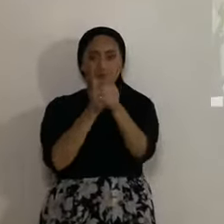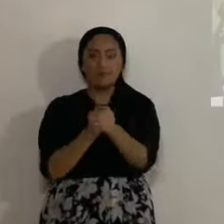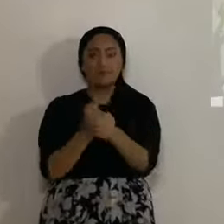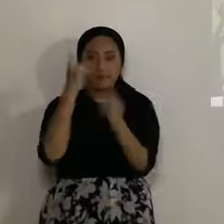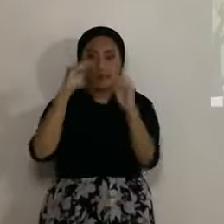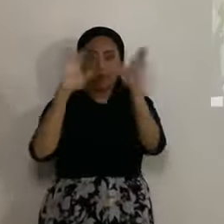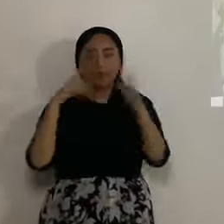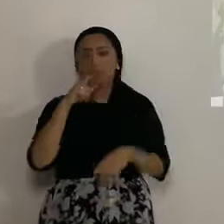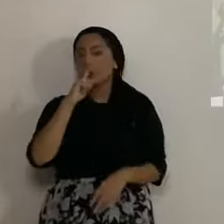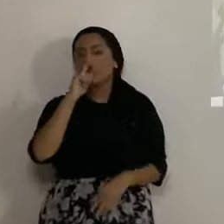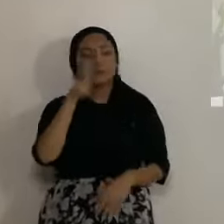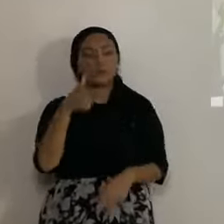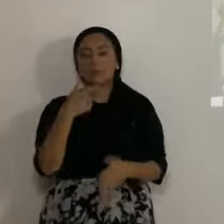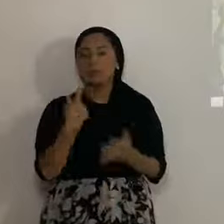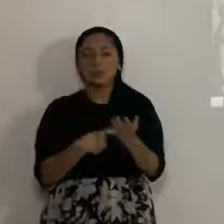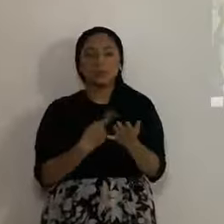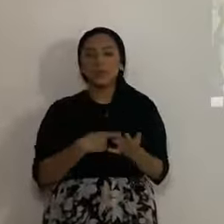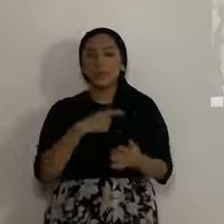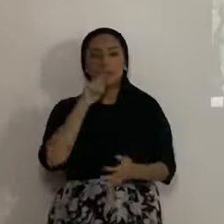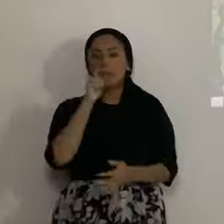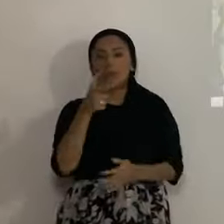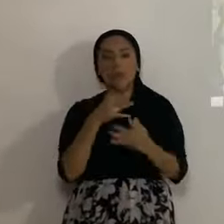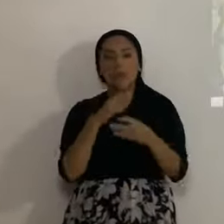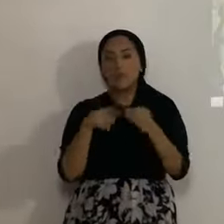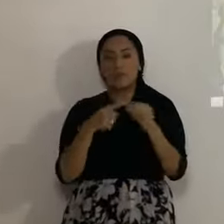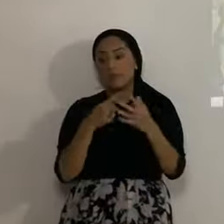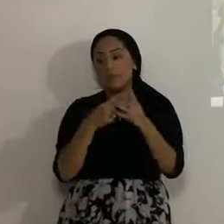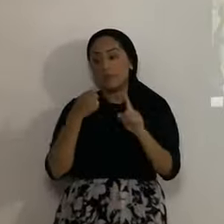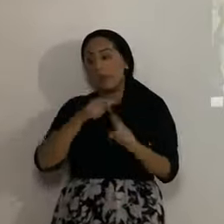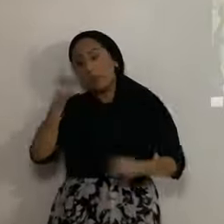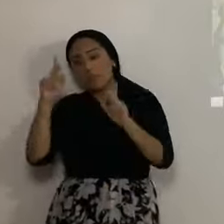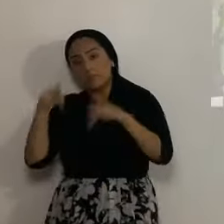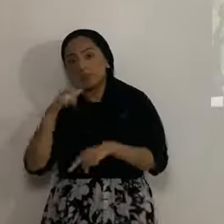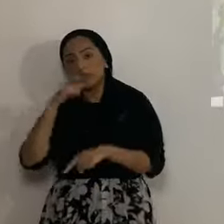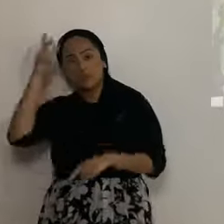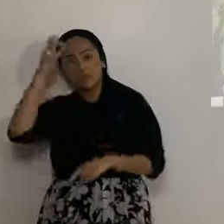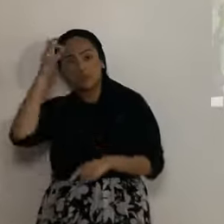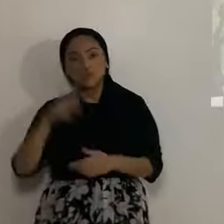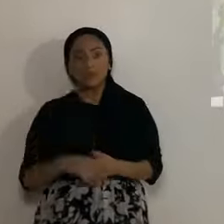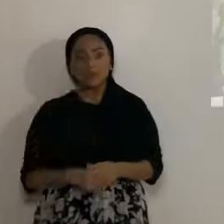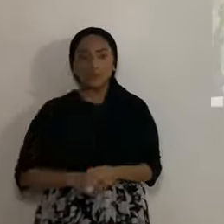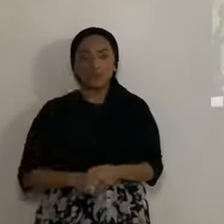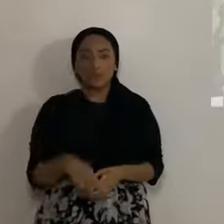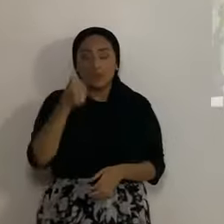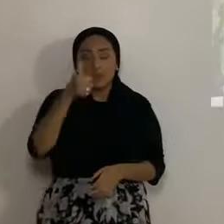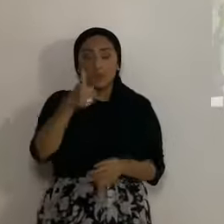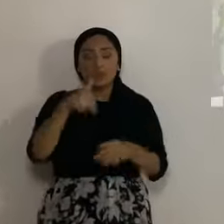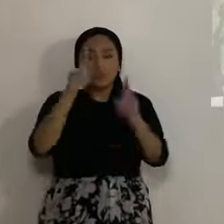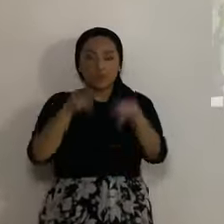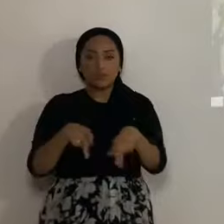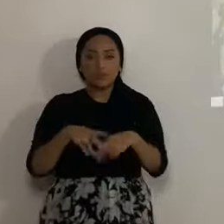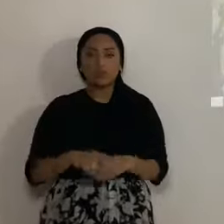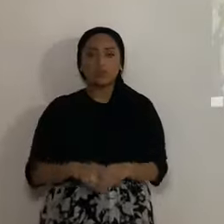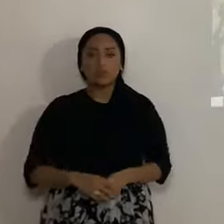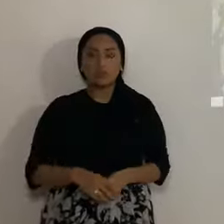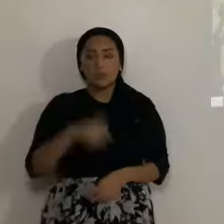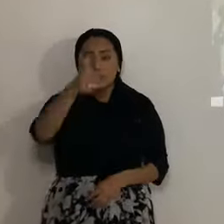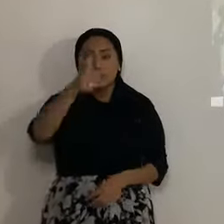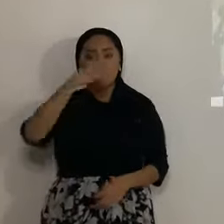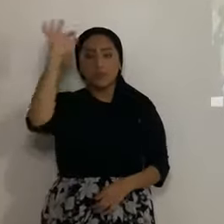cuenta, no necesitaste, a veces no se necesita de otra persona que sea un diablo, misma persona, eres un